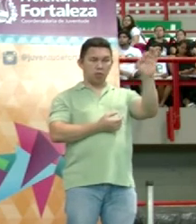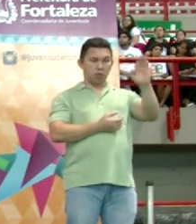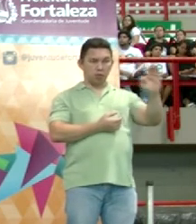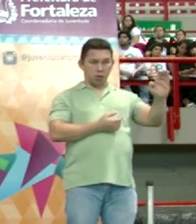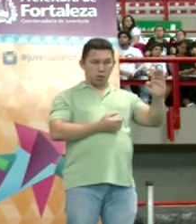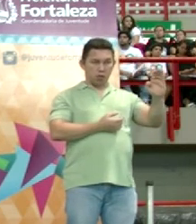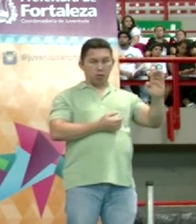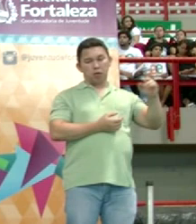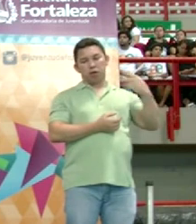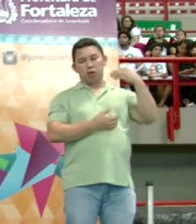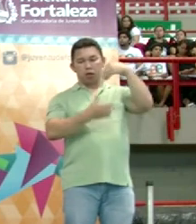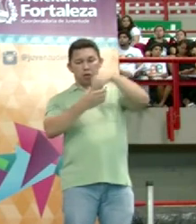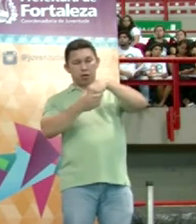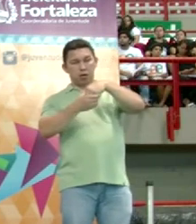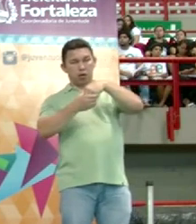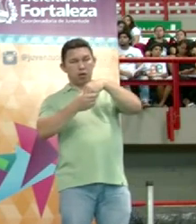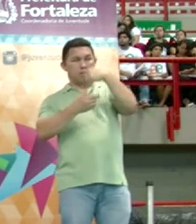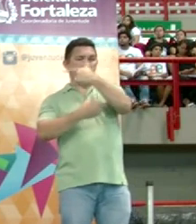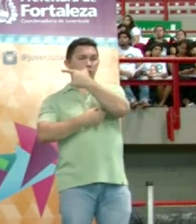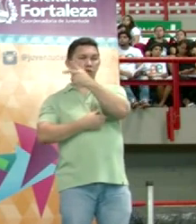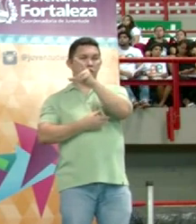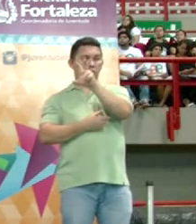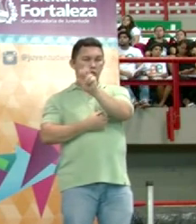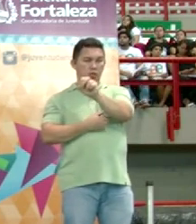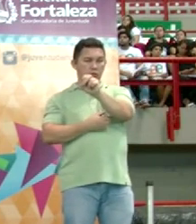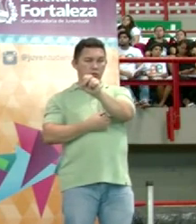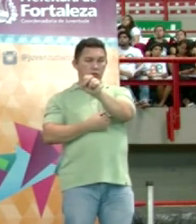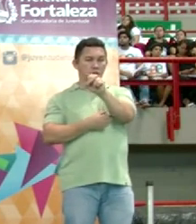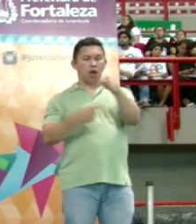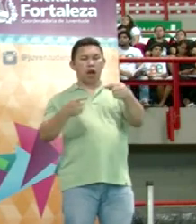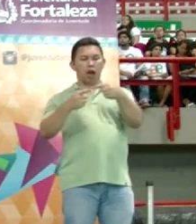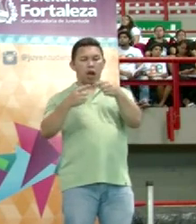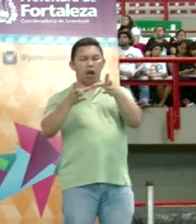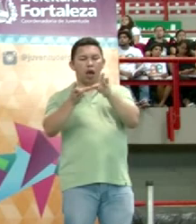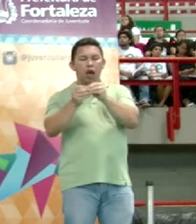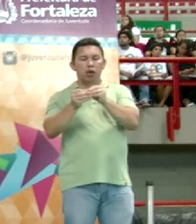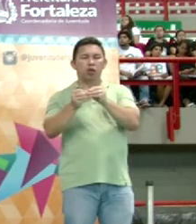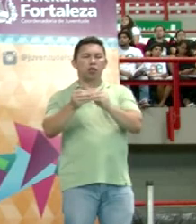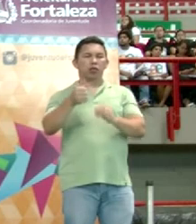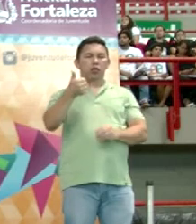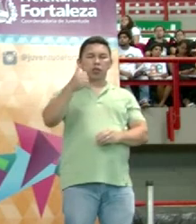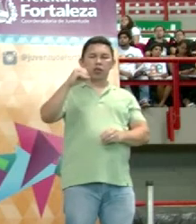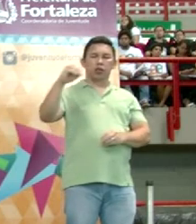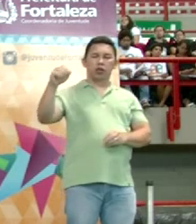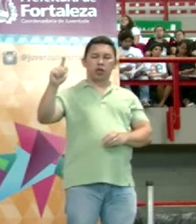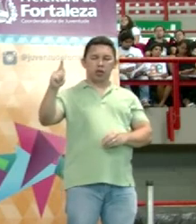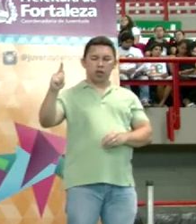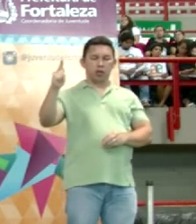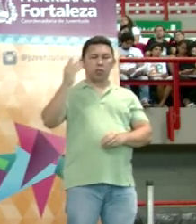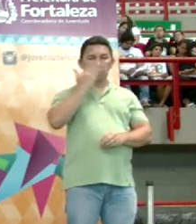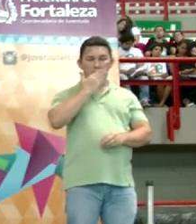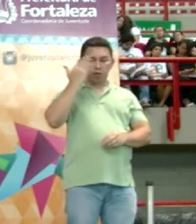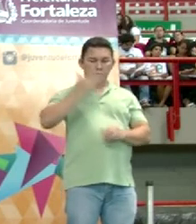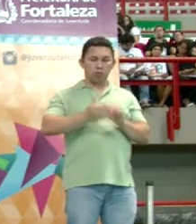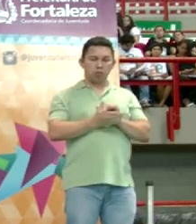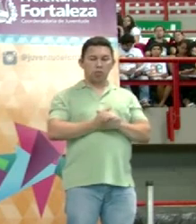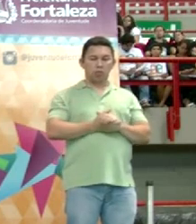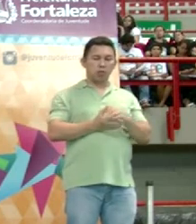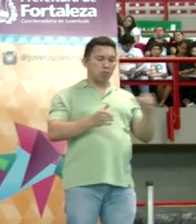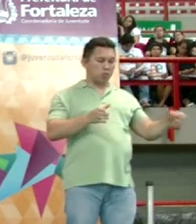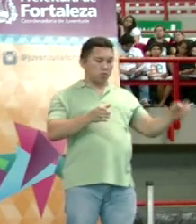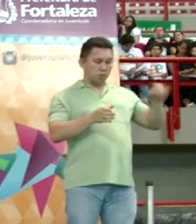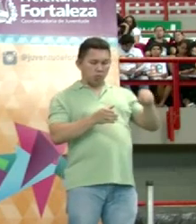de 250. 100 gramas de açúcar. Então eu tinha 100 para 250. Quando eu